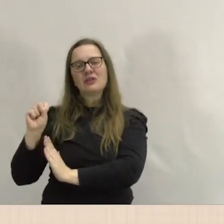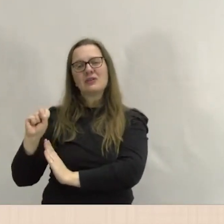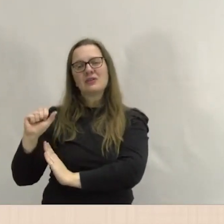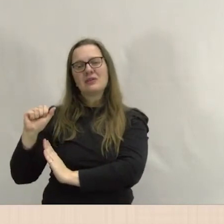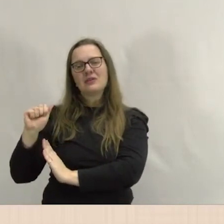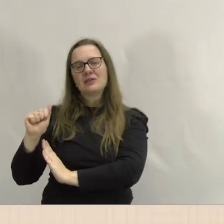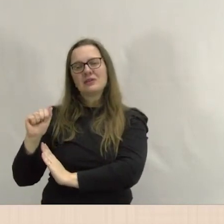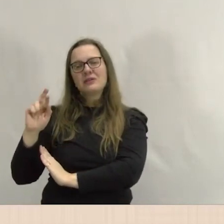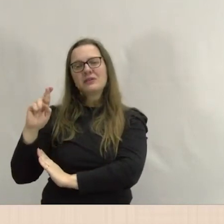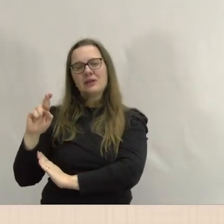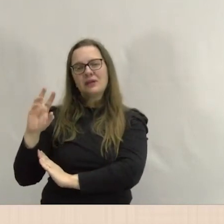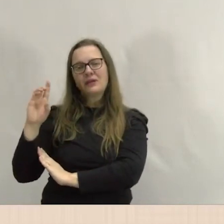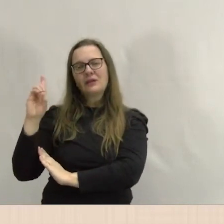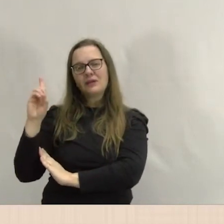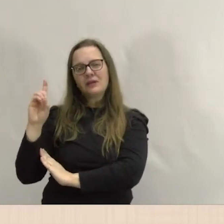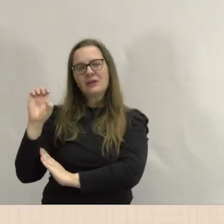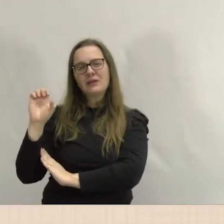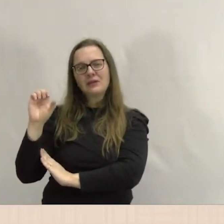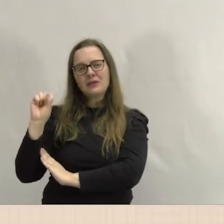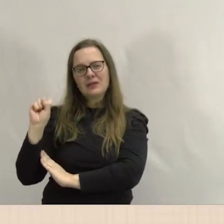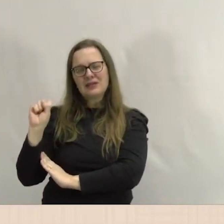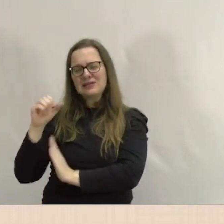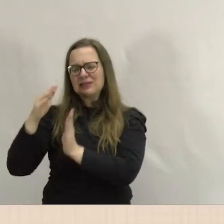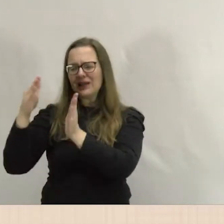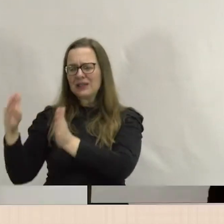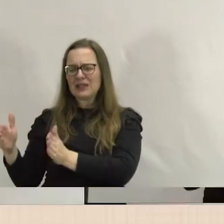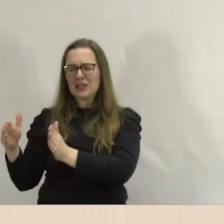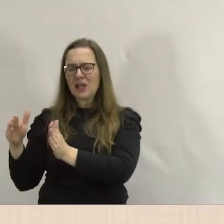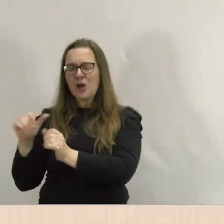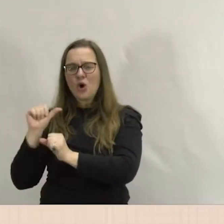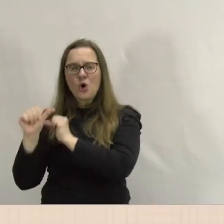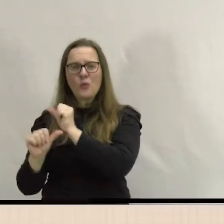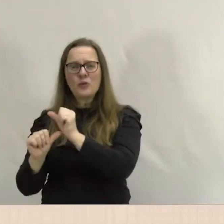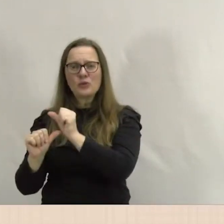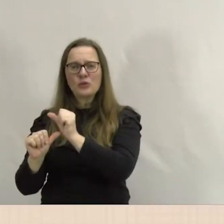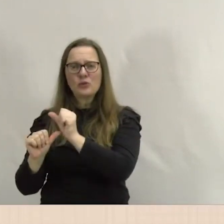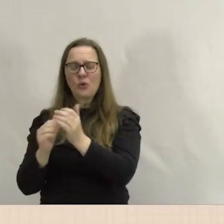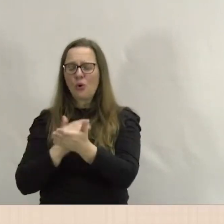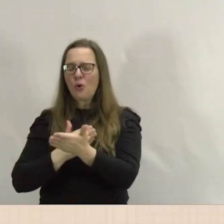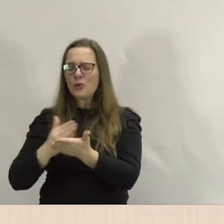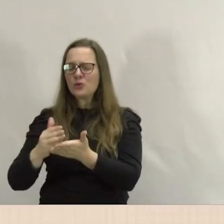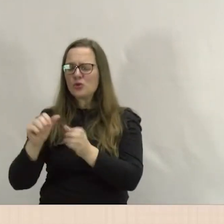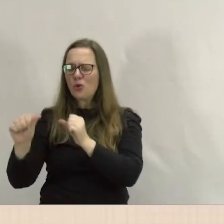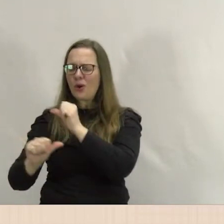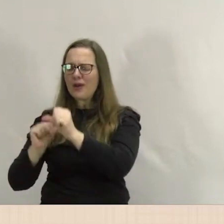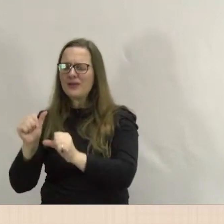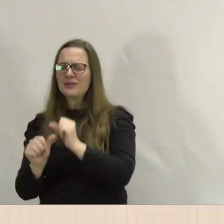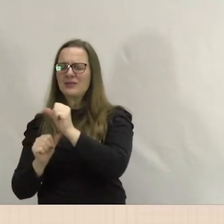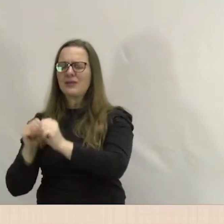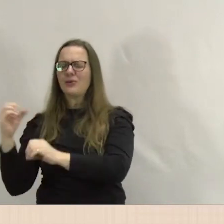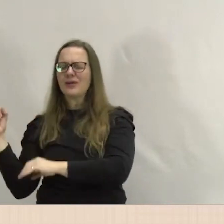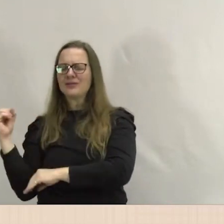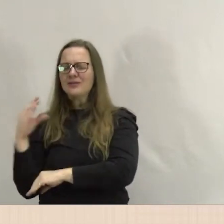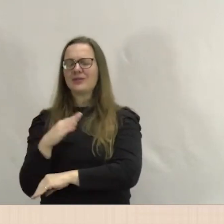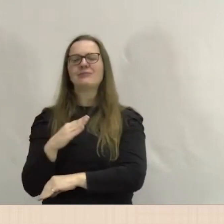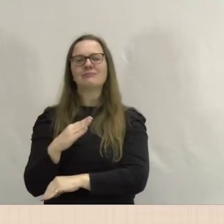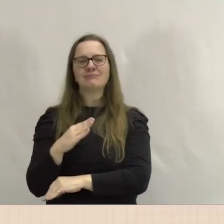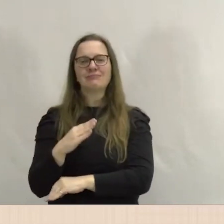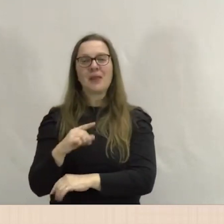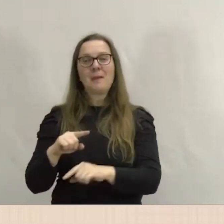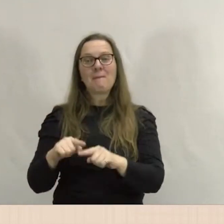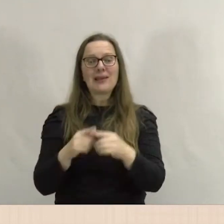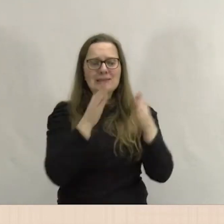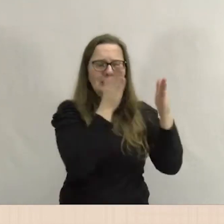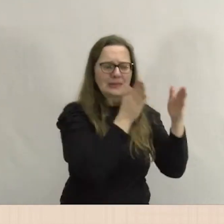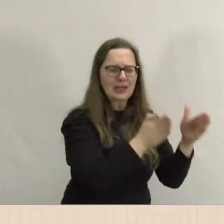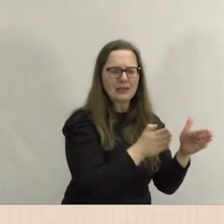suas vestiduras. Em cada época Deus tem conservado sempre um grupo puro de vencedores.